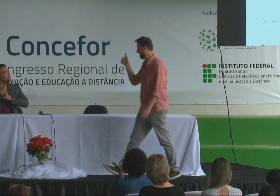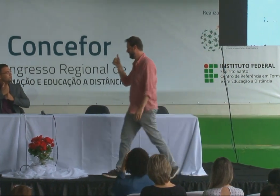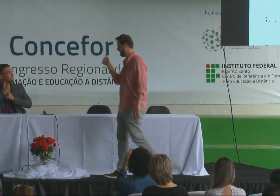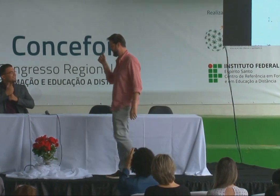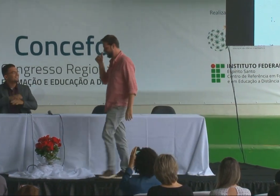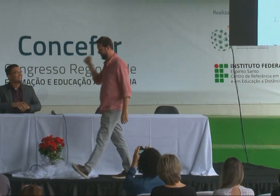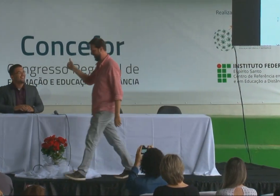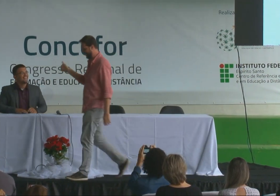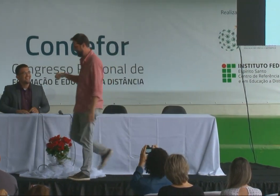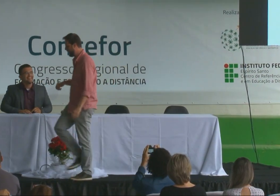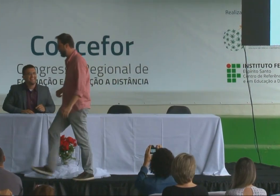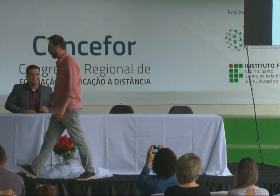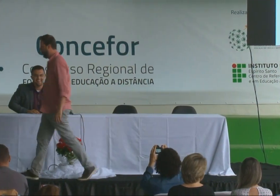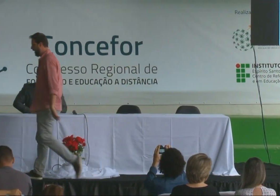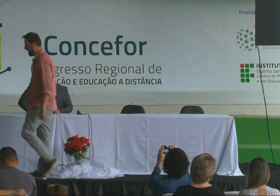tradução, eu tenho esse apoio que eu te tiro.